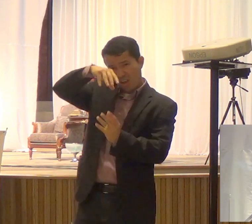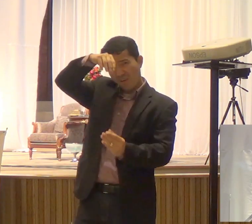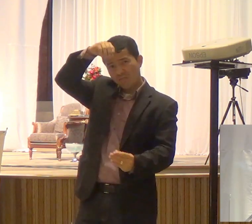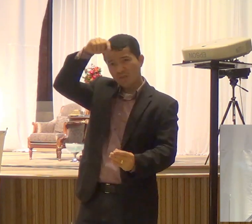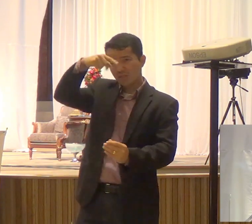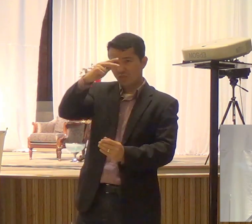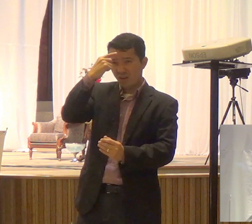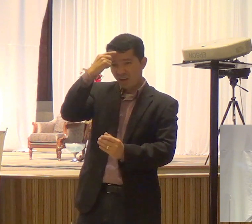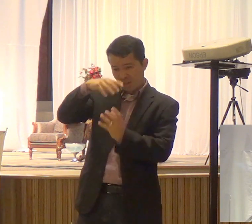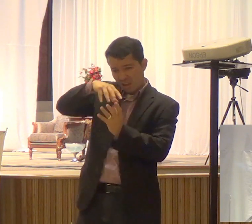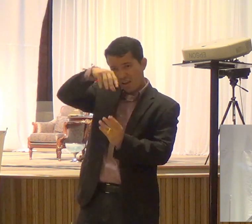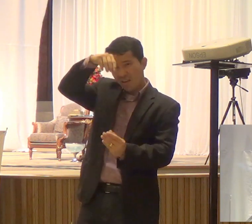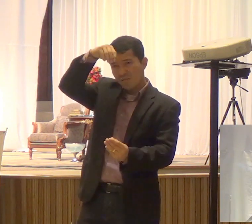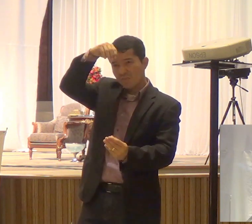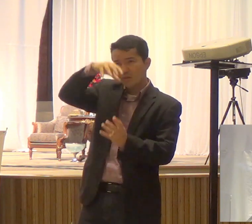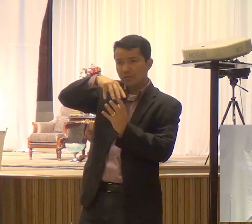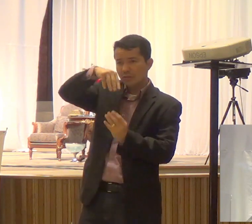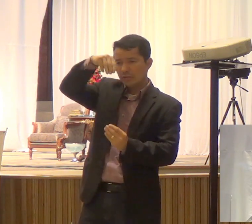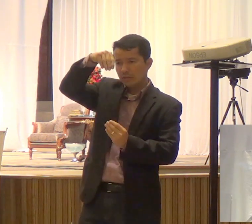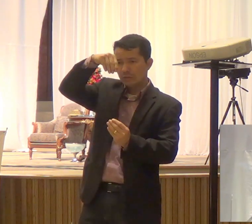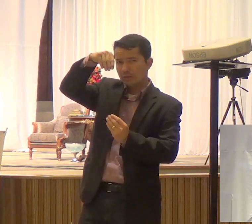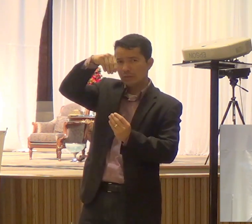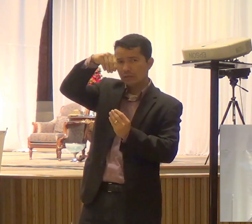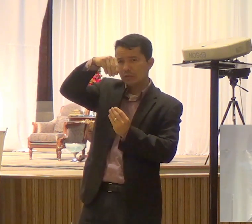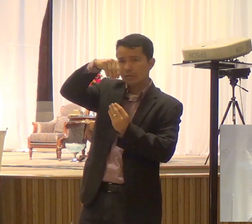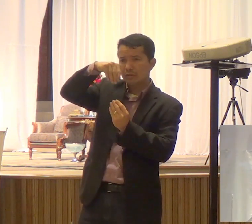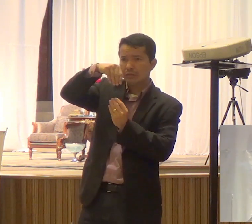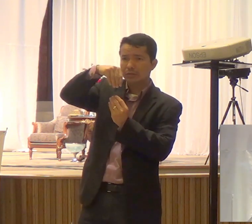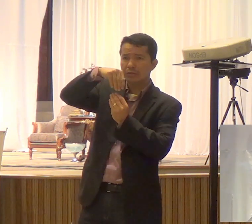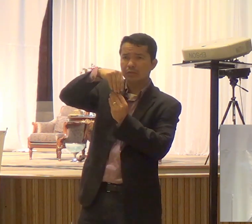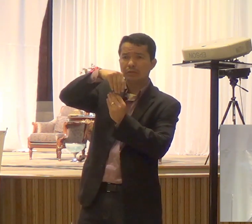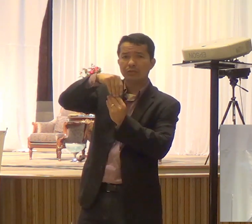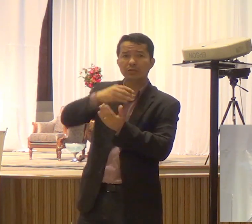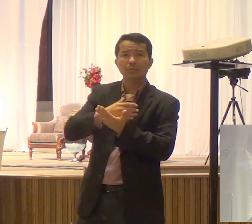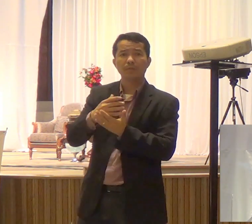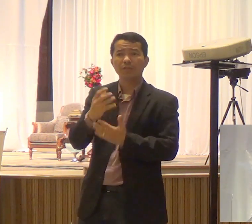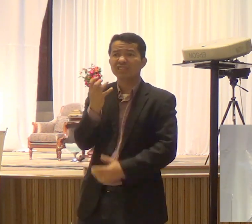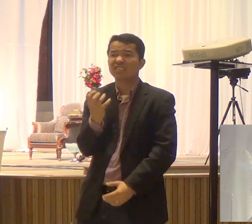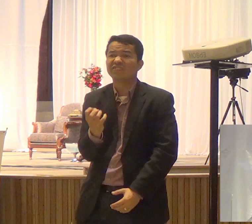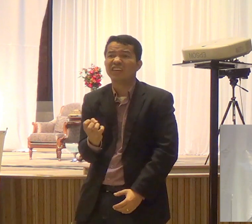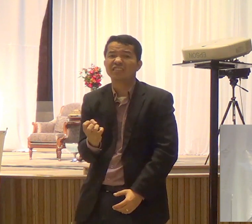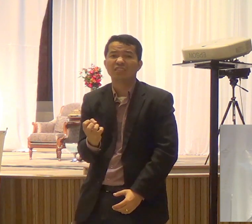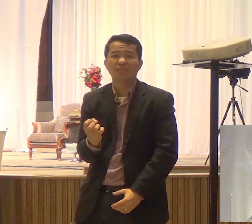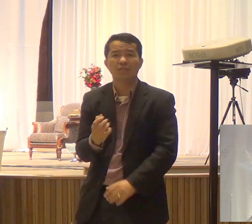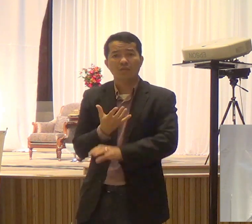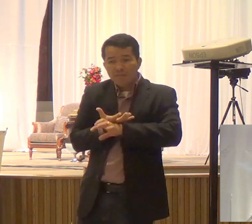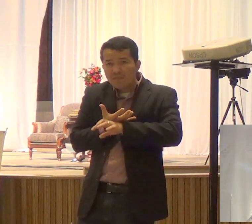seca. O fogo queima a alegria, e o fogo num graveto que já era